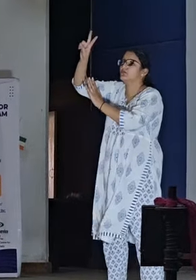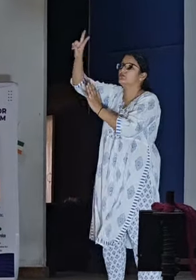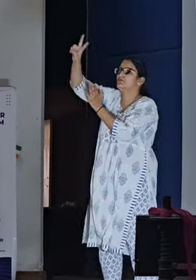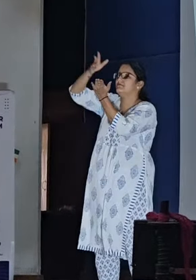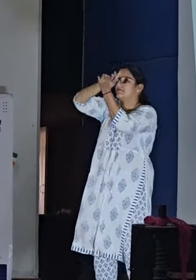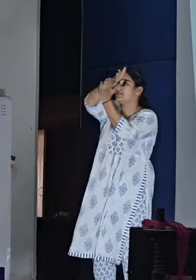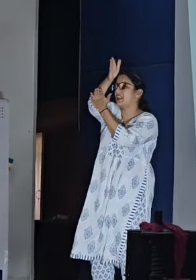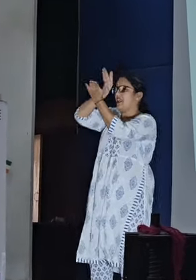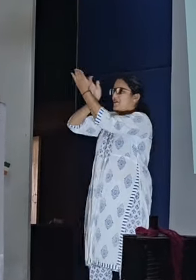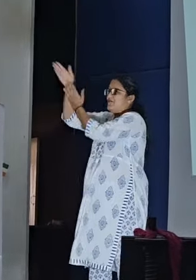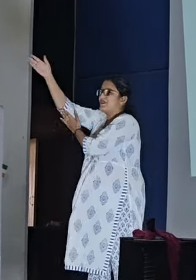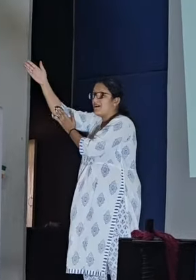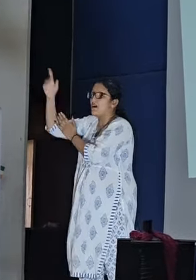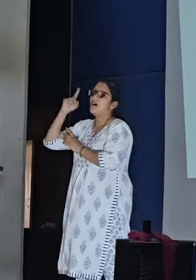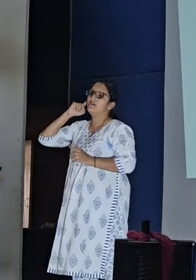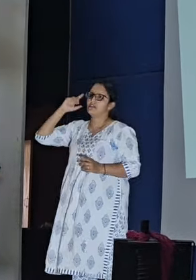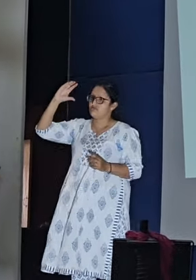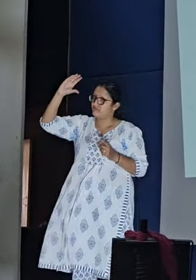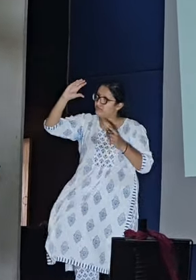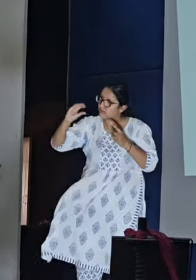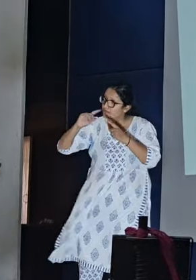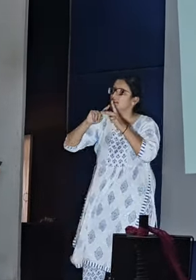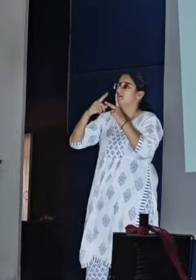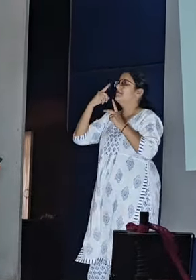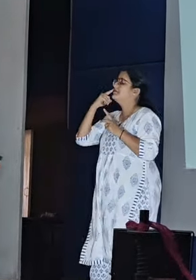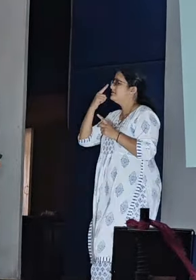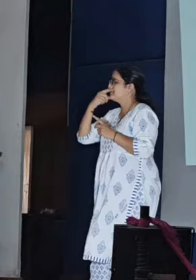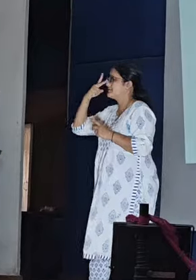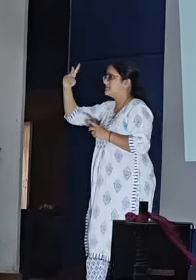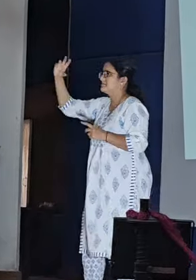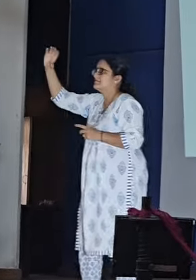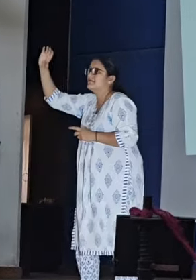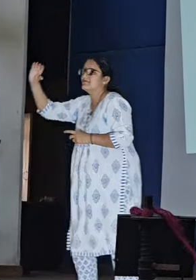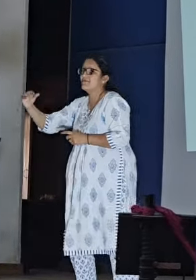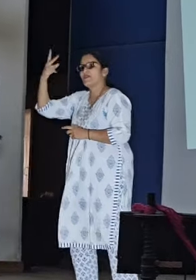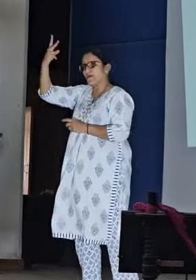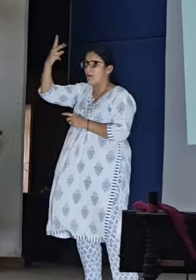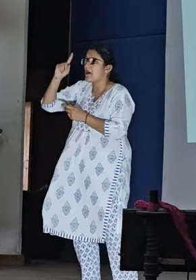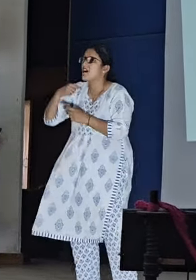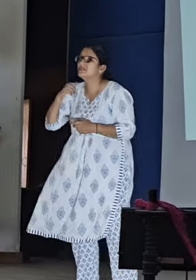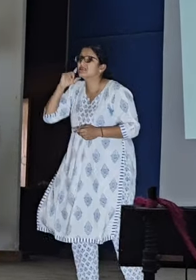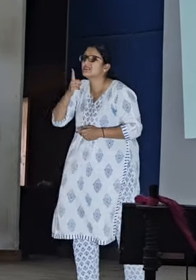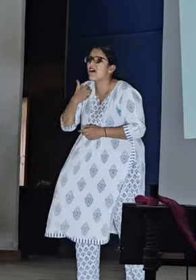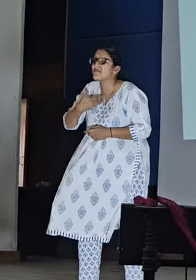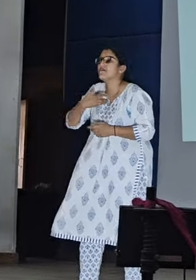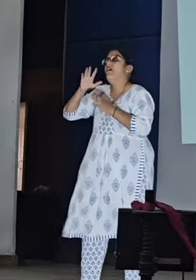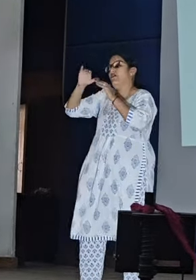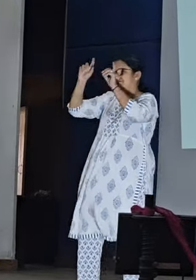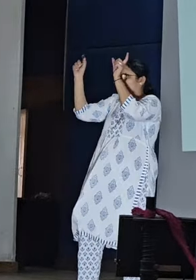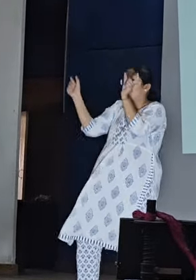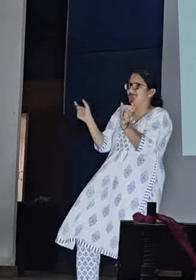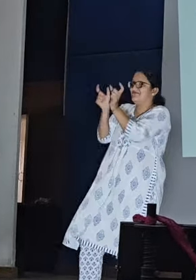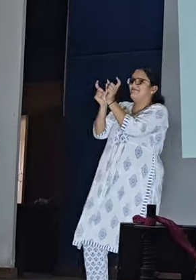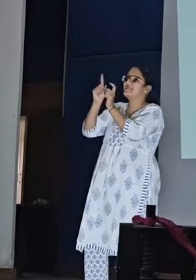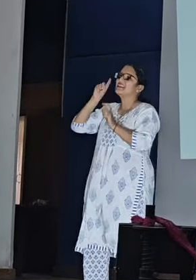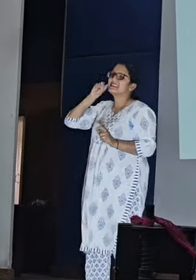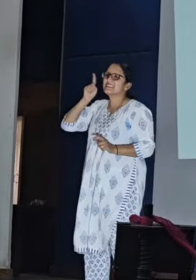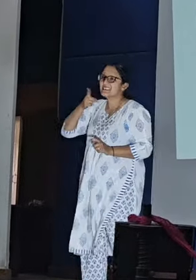यहाँ पे टेंड्रोन है, आप देख पा रहे हैं अशर टेंड्रोन, इसमें क्या है कि जैसे कि कुछ डेफ लोग हैं जिनकी लो विजिबिलिटी जो कम से कम देख पा रहे हैं और